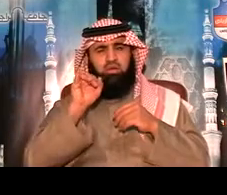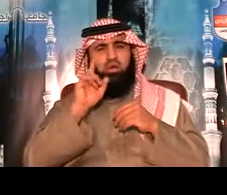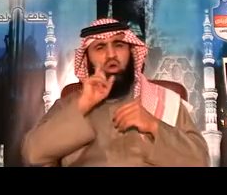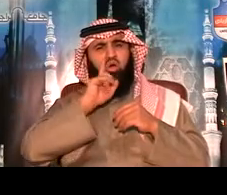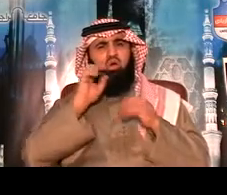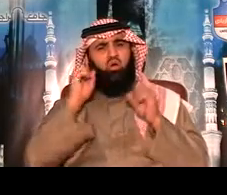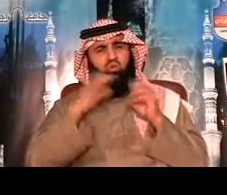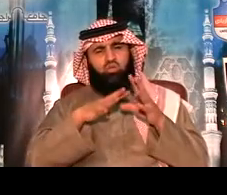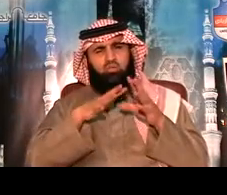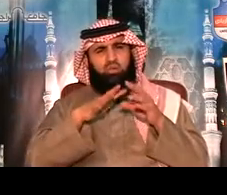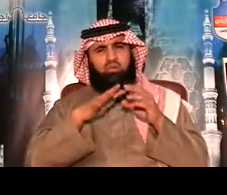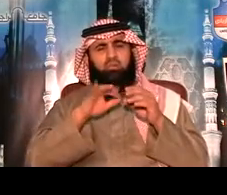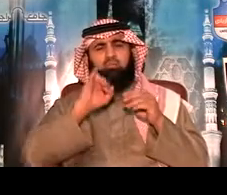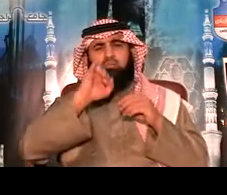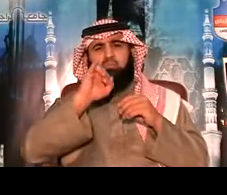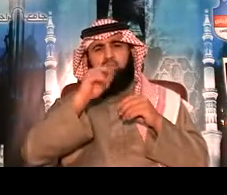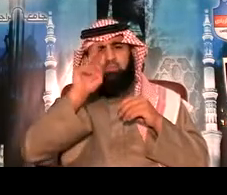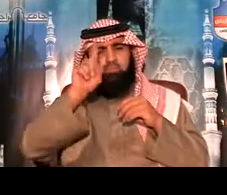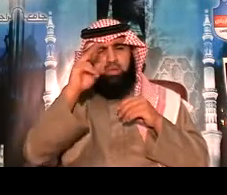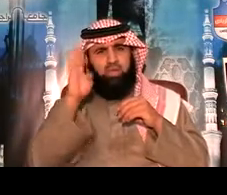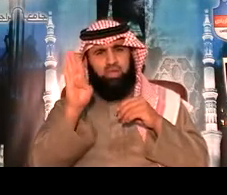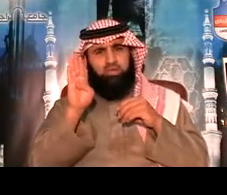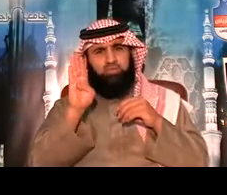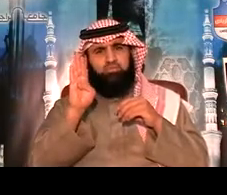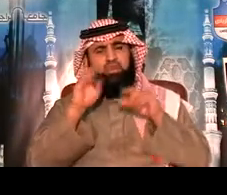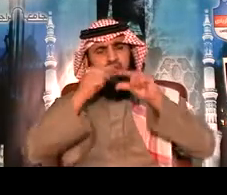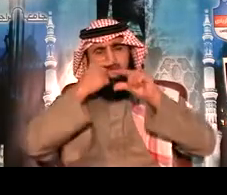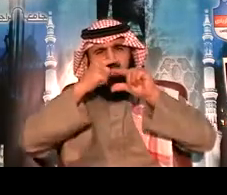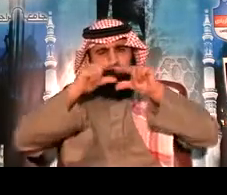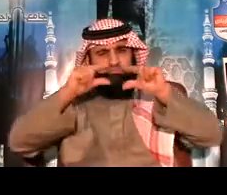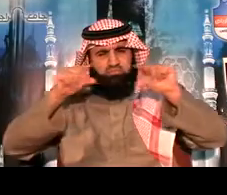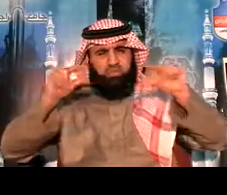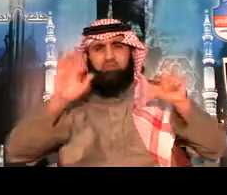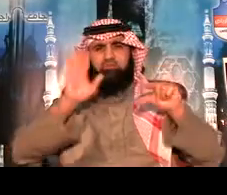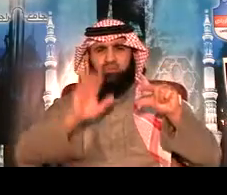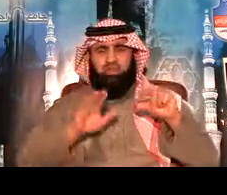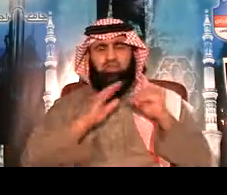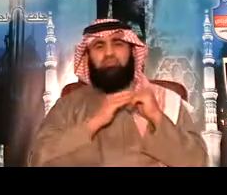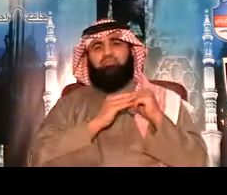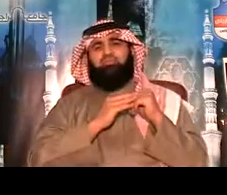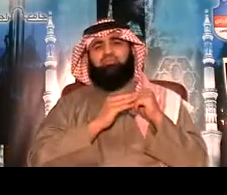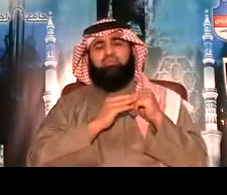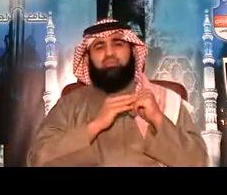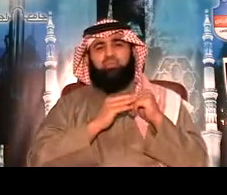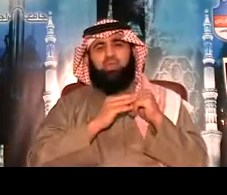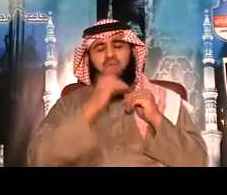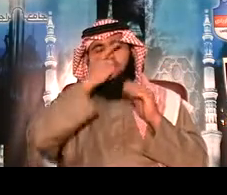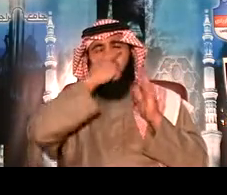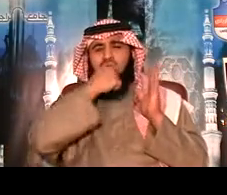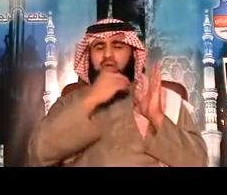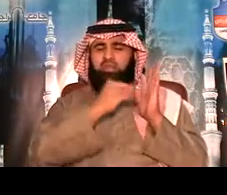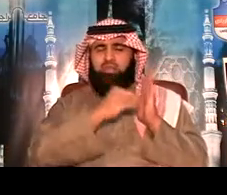شيئا نعلمه، ونستغفرك لما لا نعلمه. رواه أحمد والطبراني ورواته